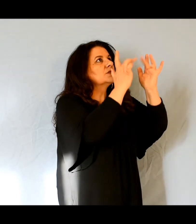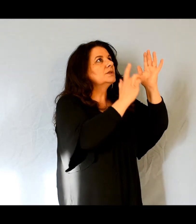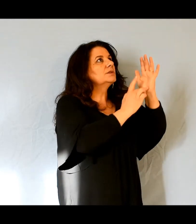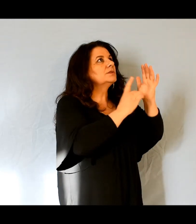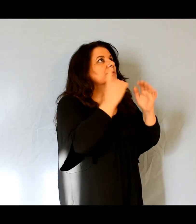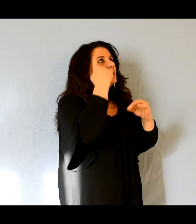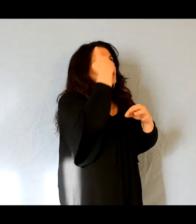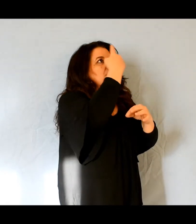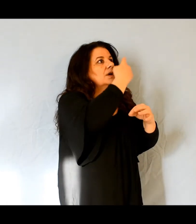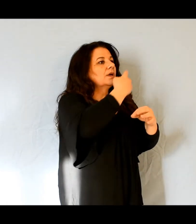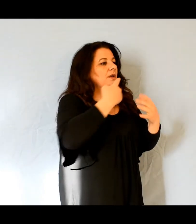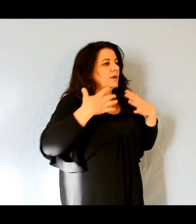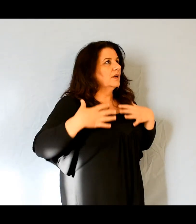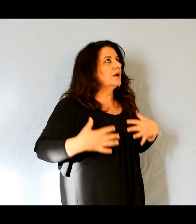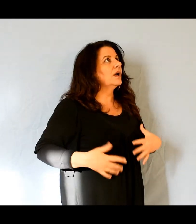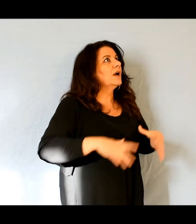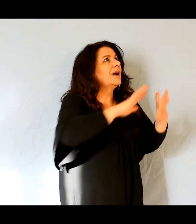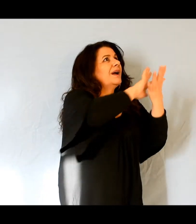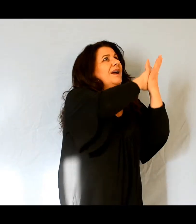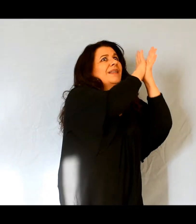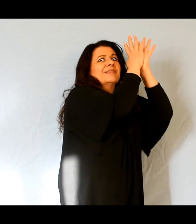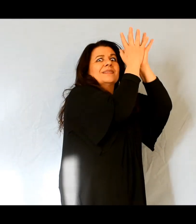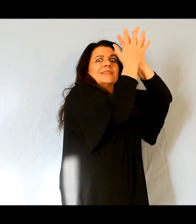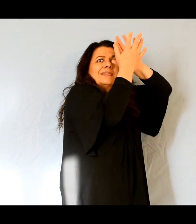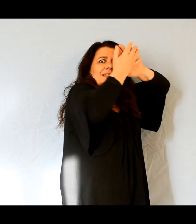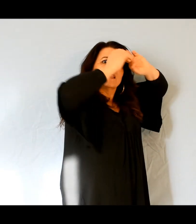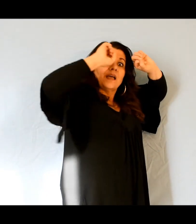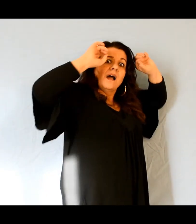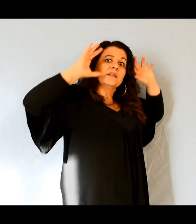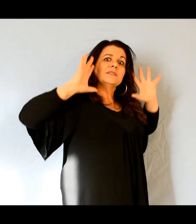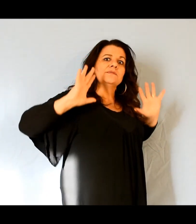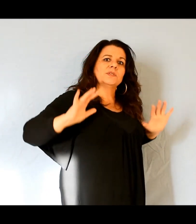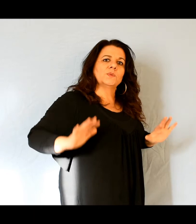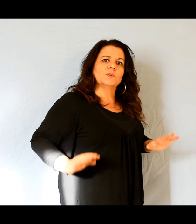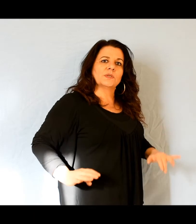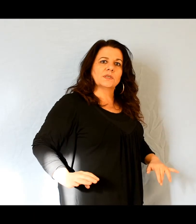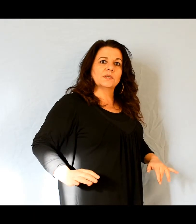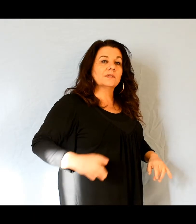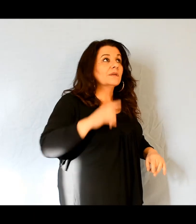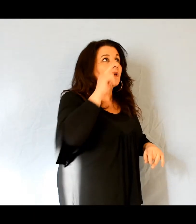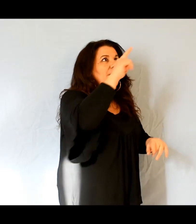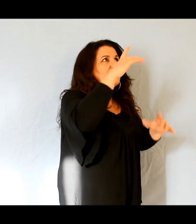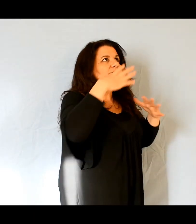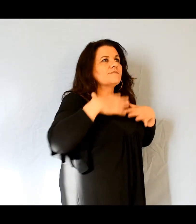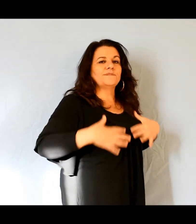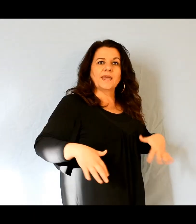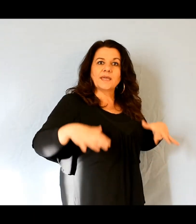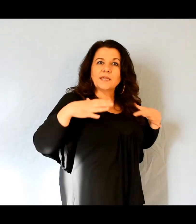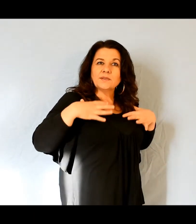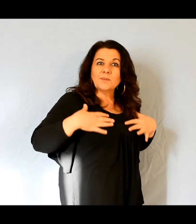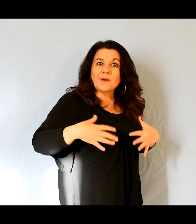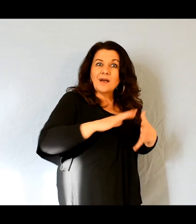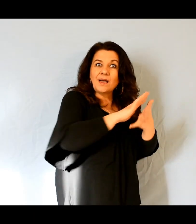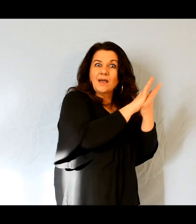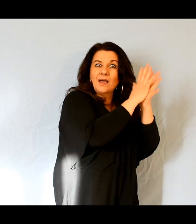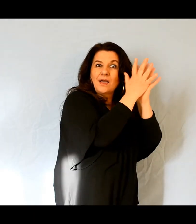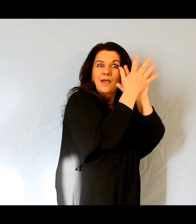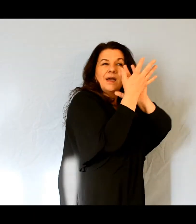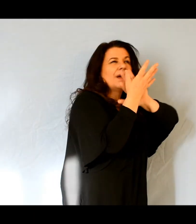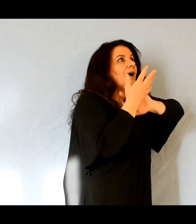Ses vêtements devinrent resplendissants d'une blancheur telle que personne sur terre ne